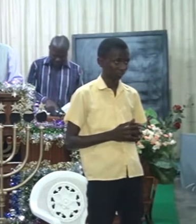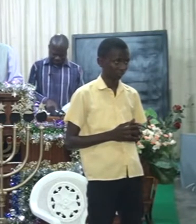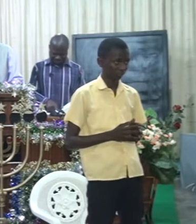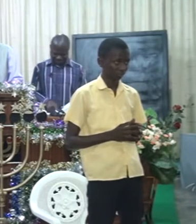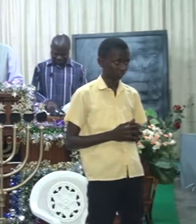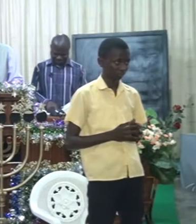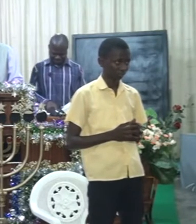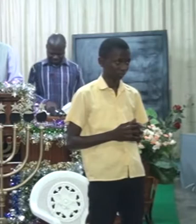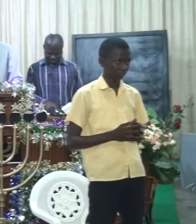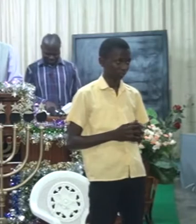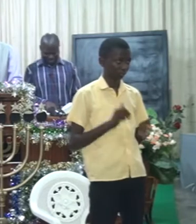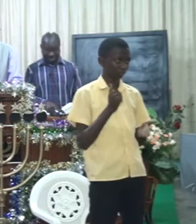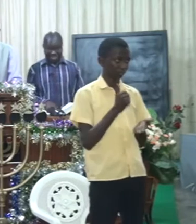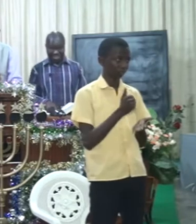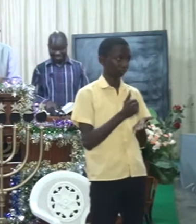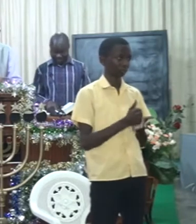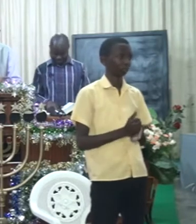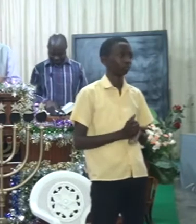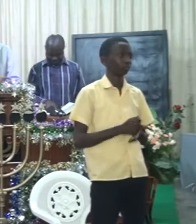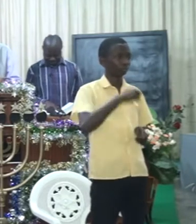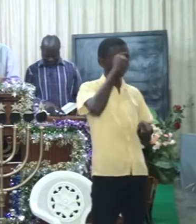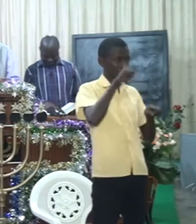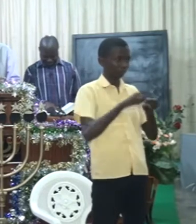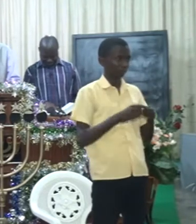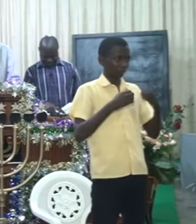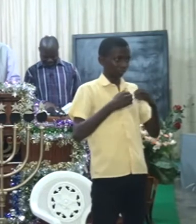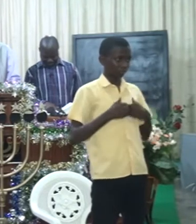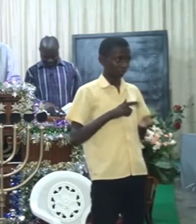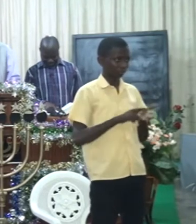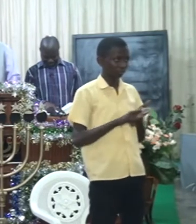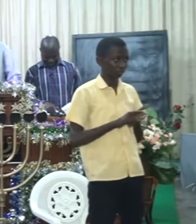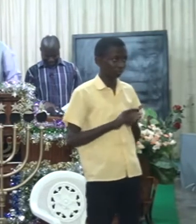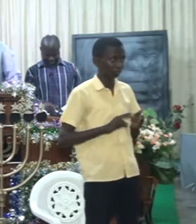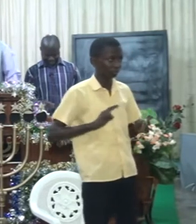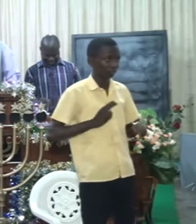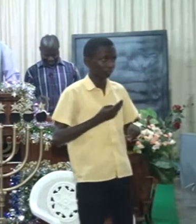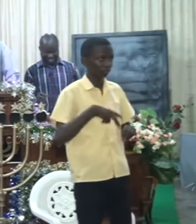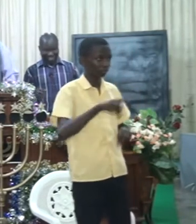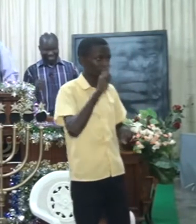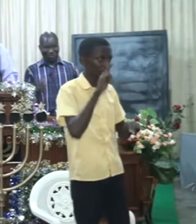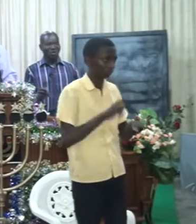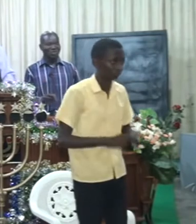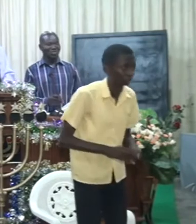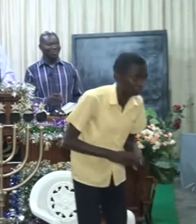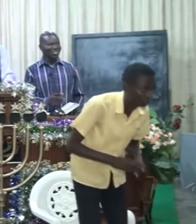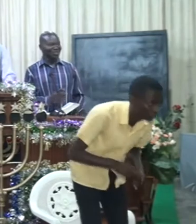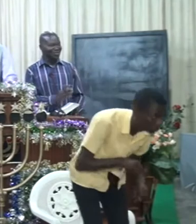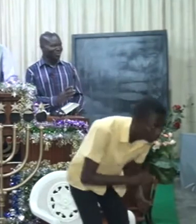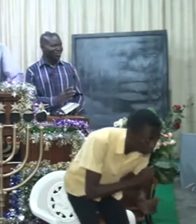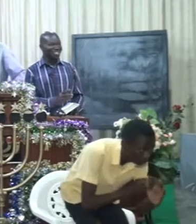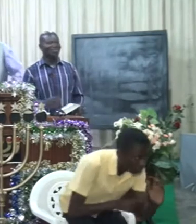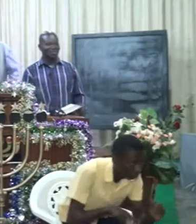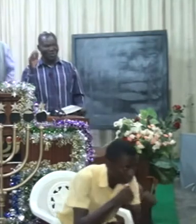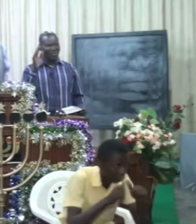Kristo. Amen. Amen. Le frère a lu le verset 17. Vous pouvez vous asseoir et que Dieu vous bénisse. Ndugu amesoma ile